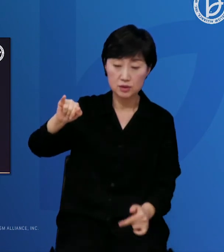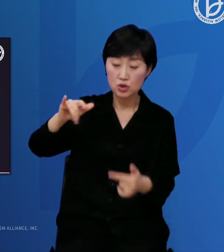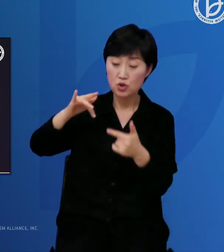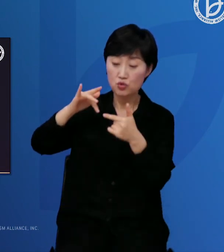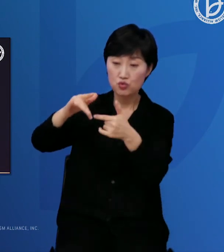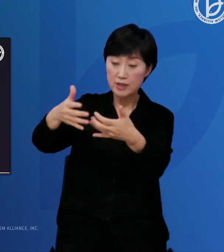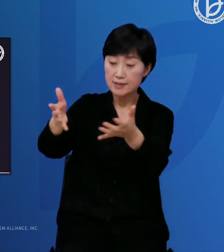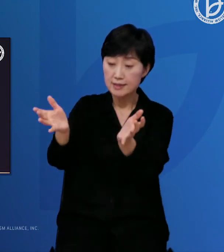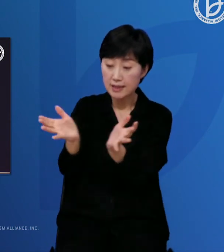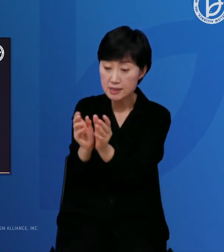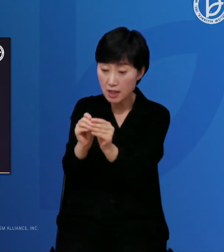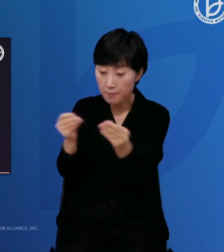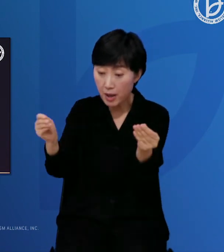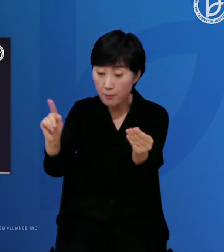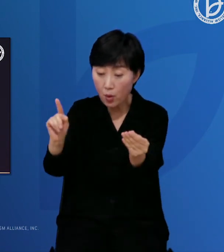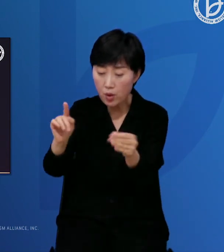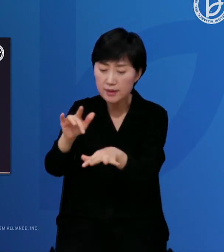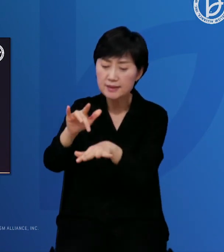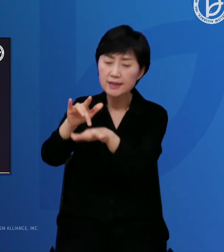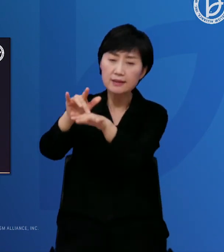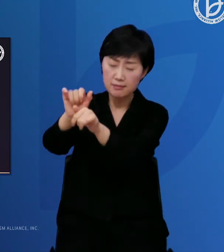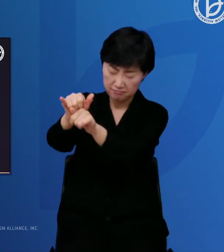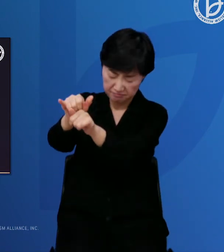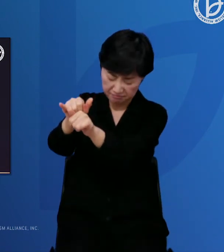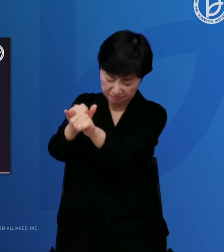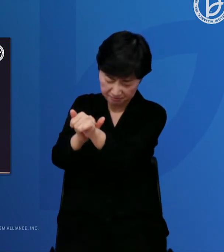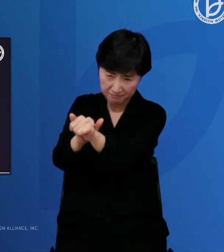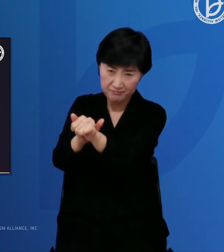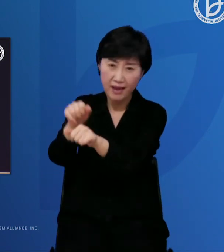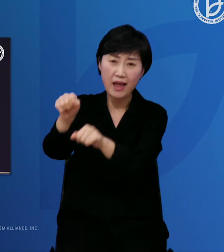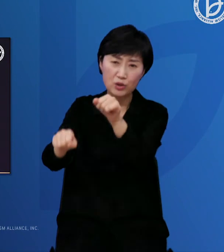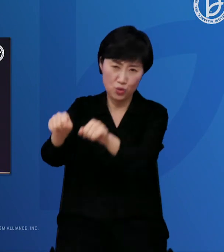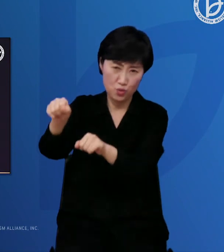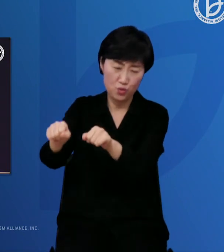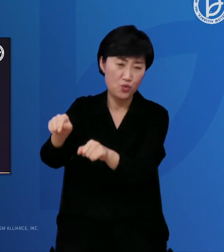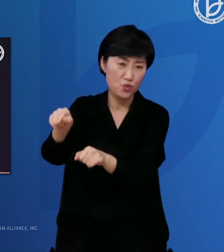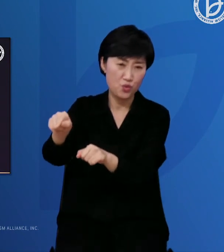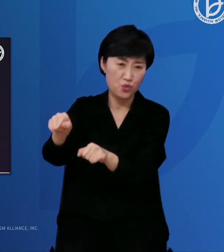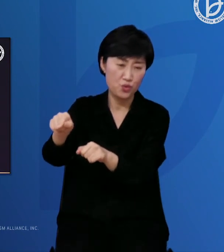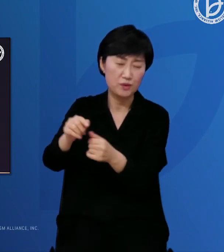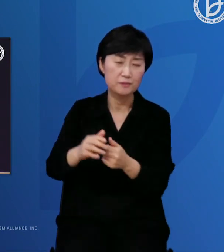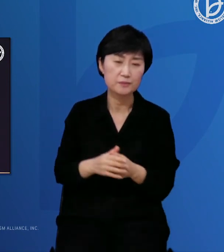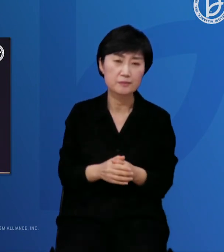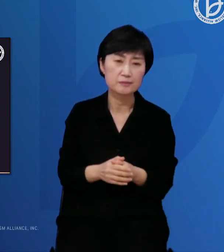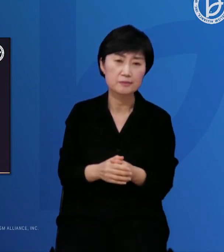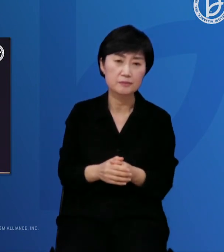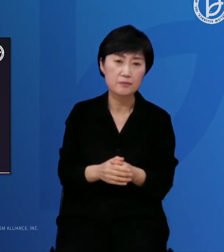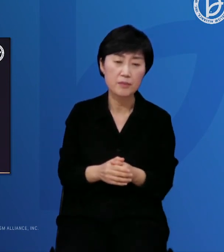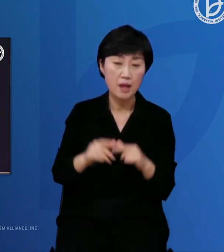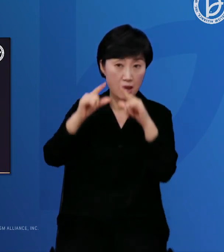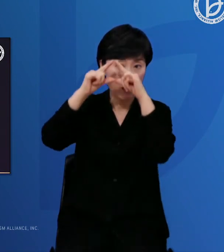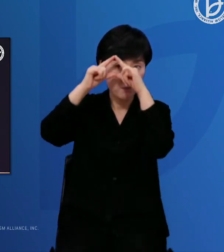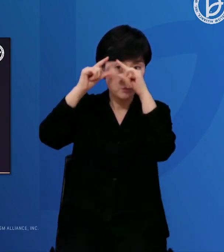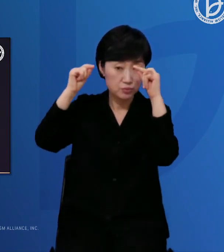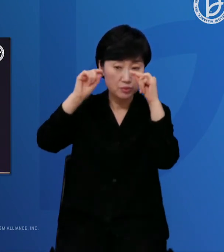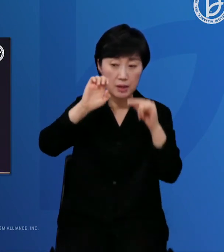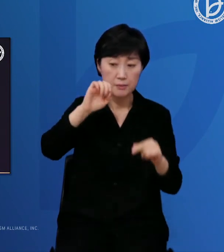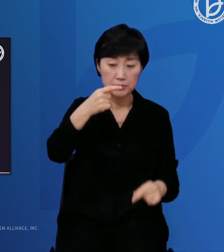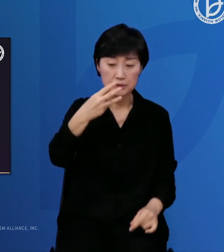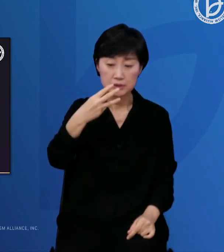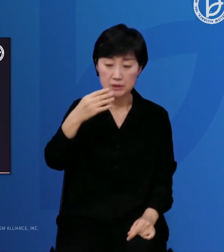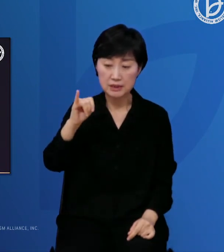the United States do? What they do is they worship Satan. 참고하셔야 됩니다. You need to keep that in mind. 프리메이슨 뭐 합니까? What